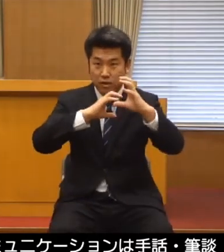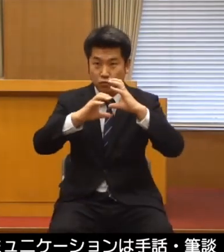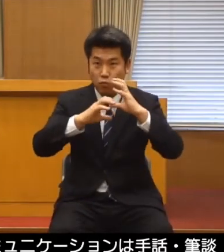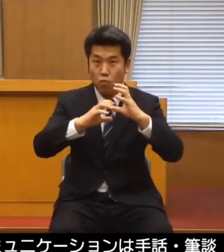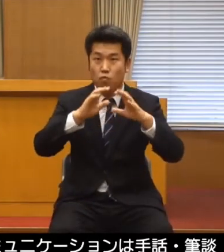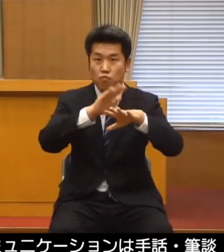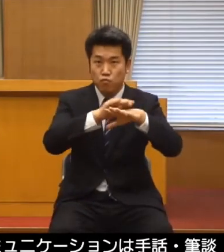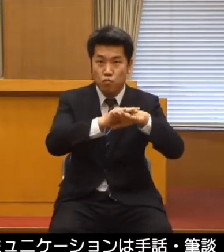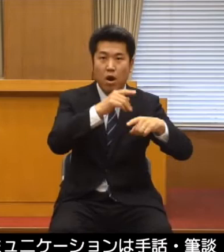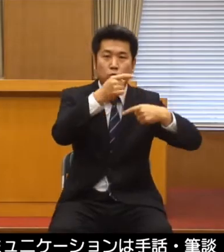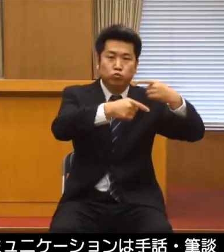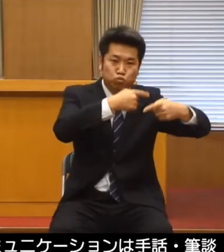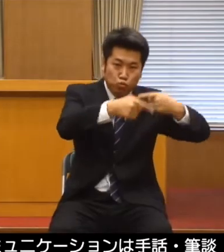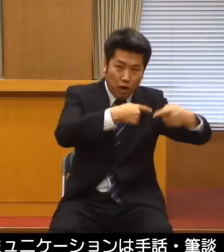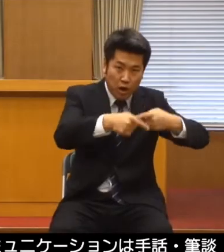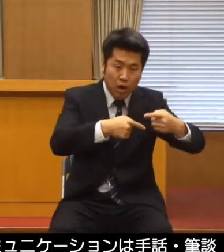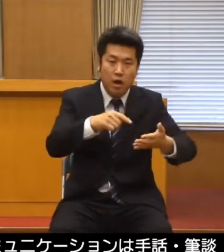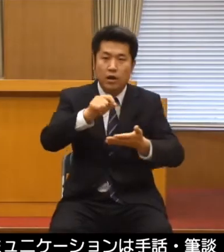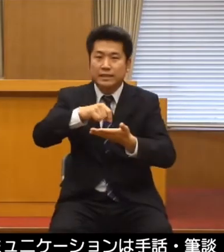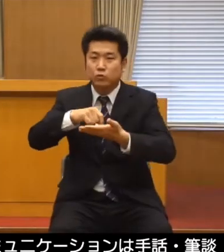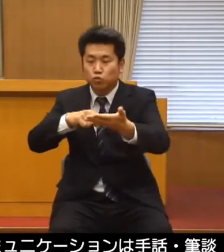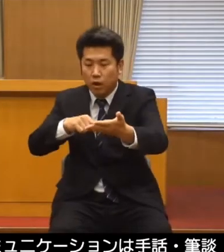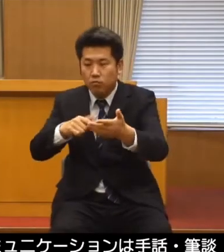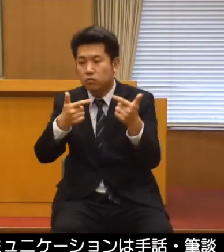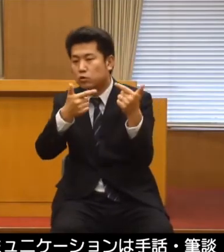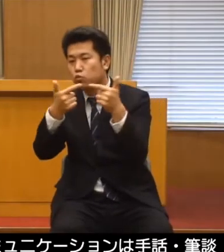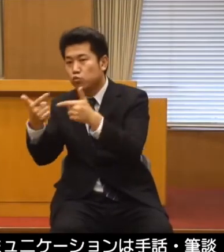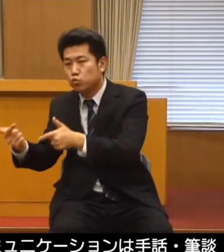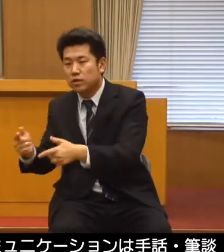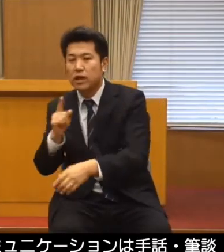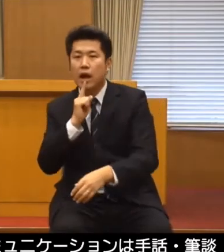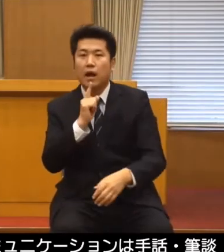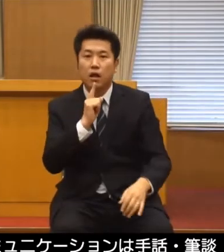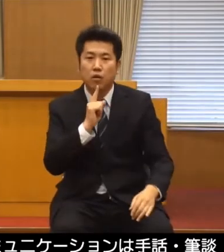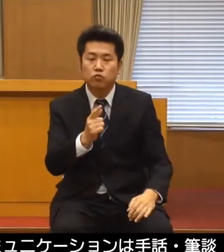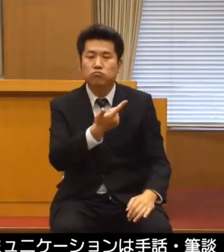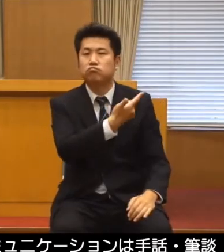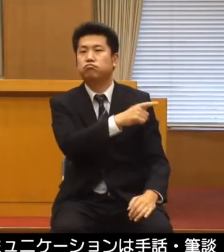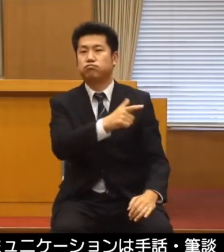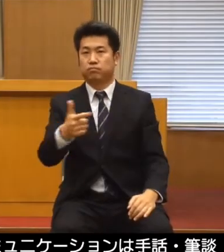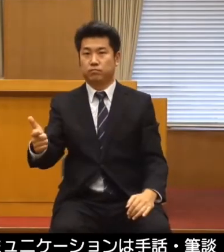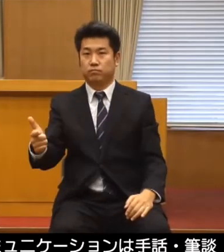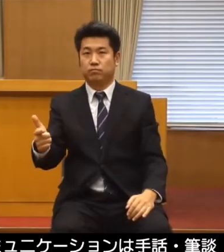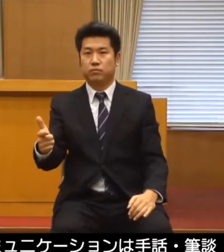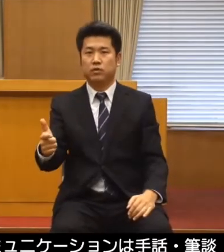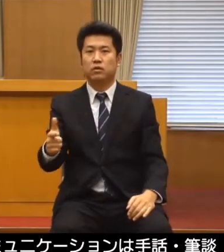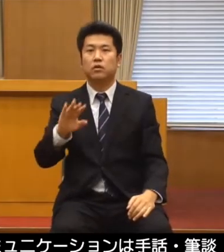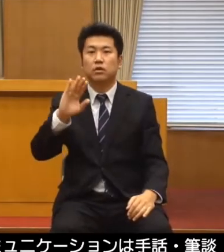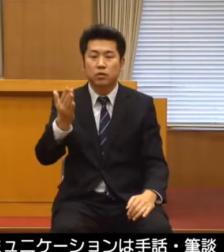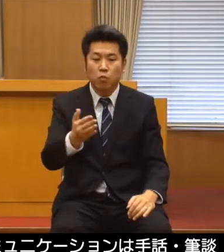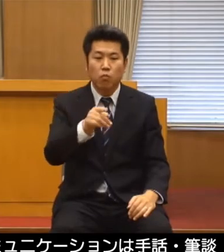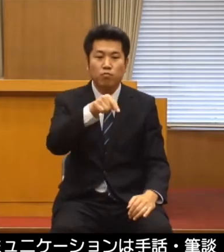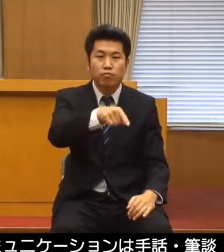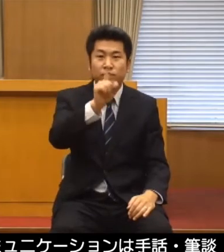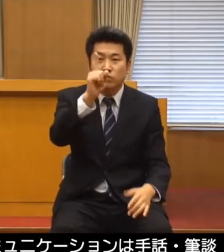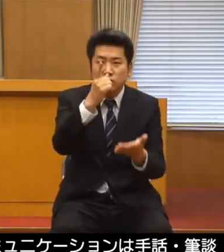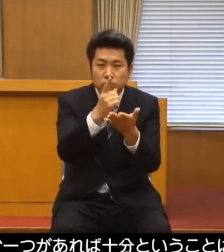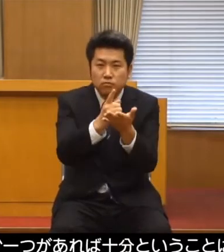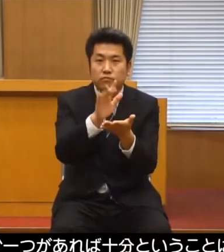コミュニケーションは手話、筆談、ゆっくり話すなど人により様々ですが、どれか一